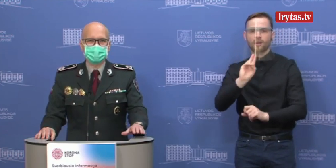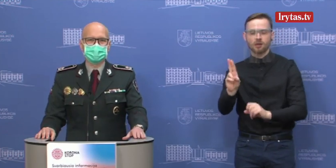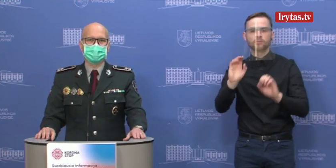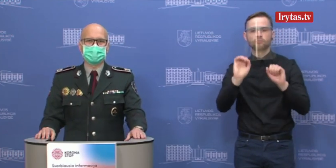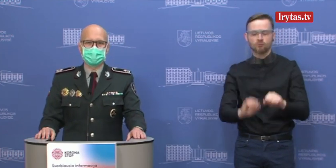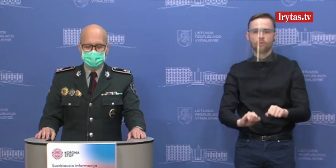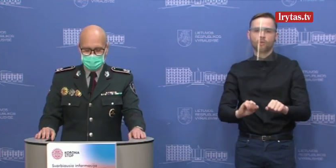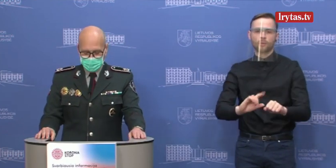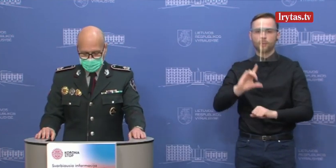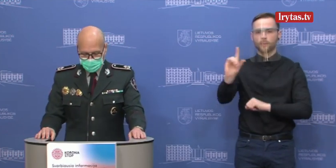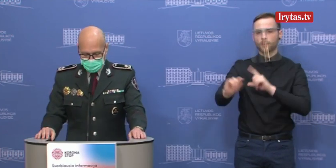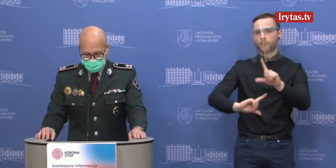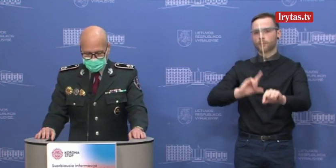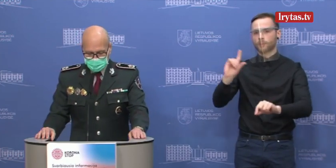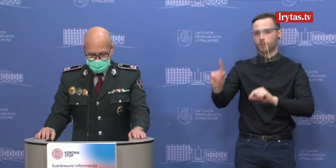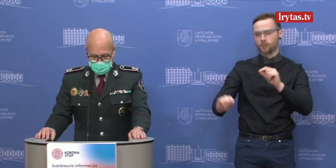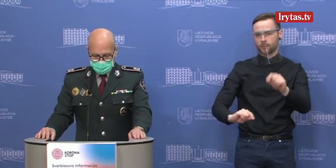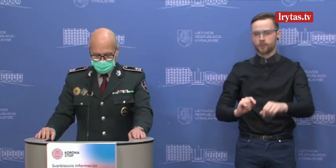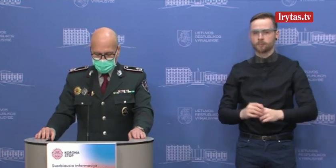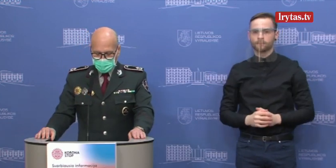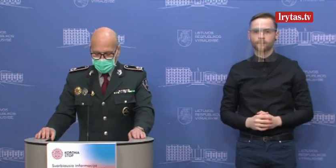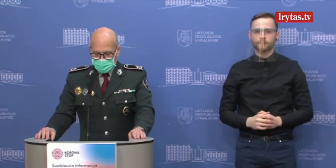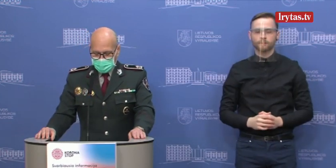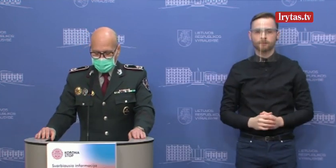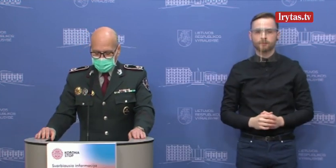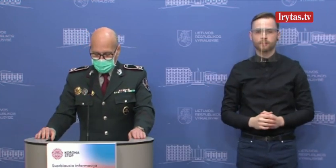krovinių transporto vairuotojai vykti per valstybės sieną.